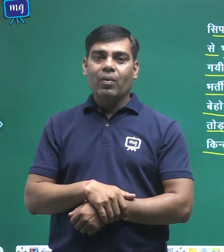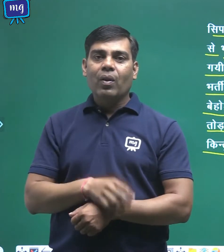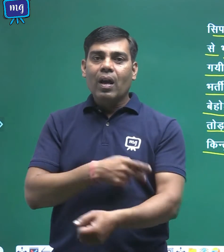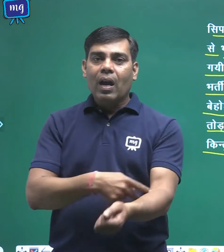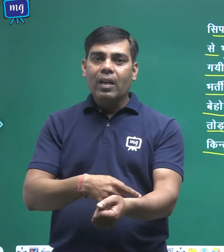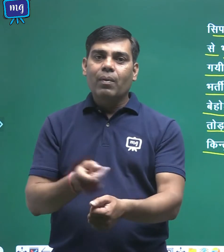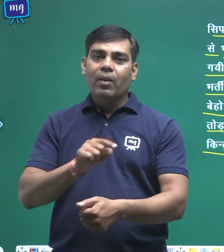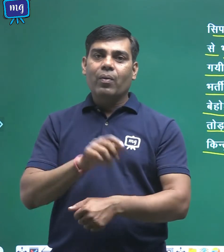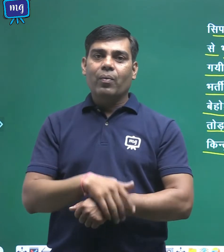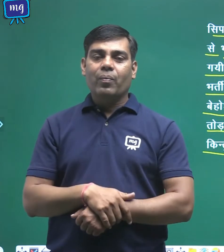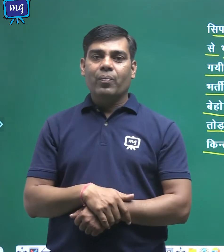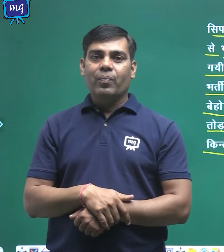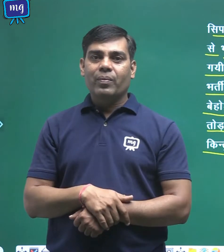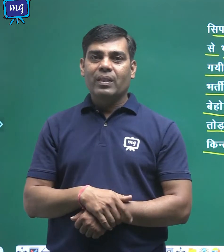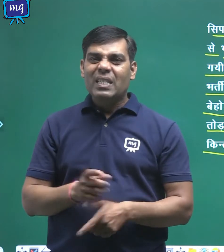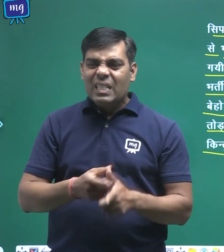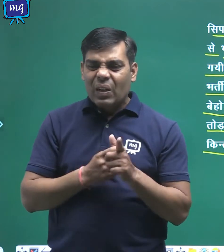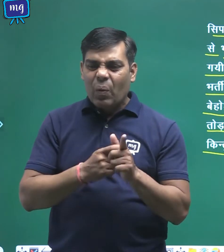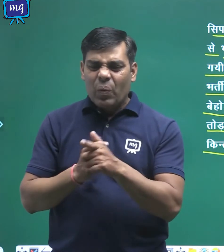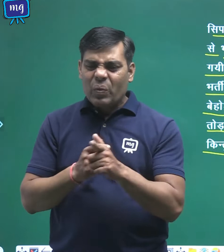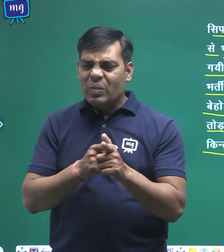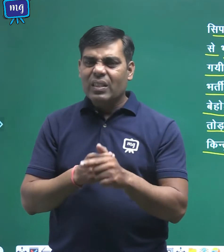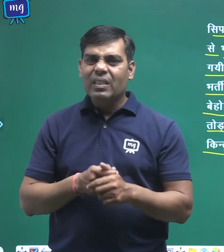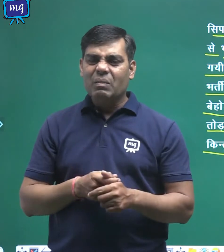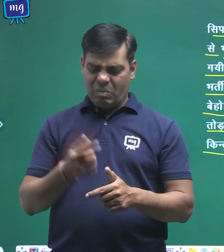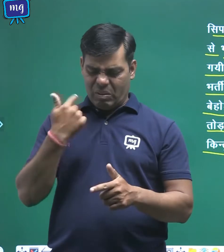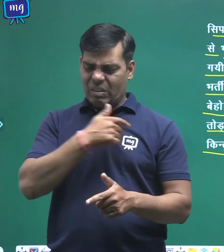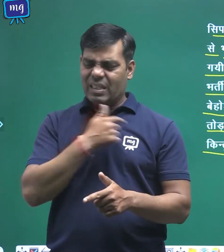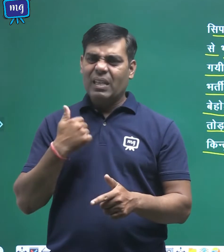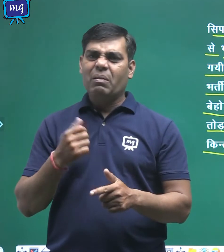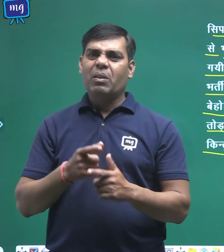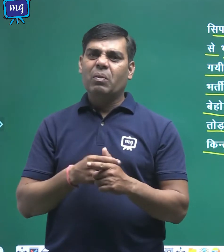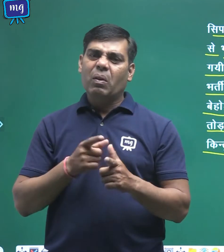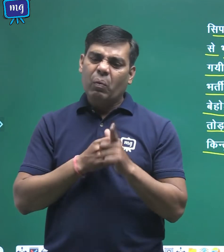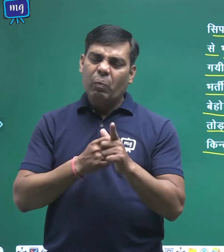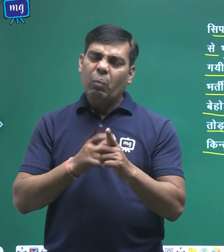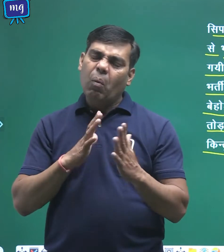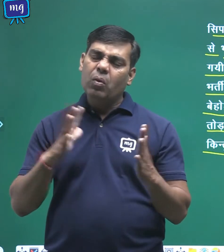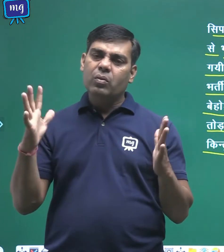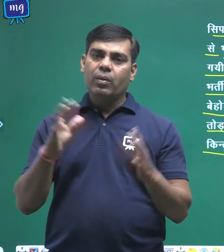कालीबाई को गोलियों से भून रहे हैं।